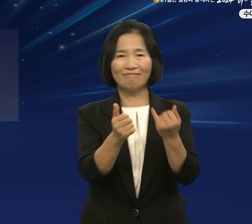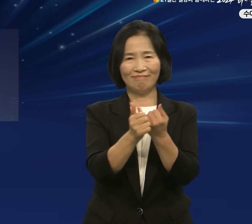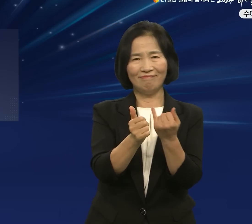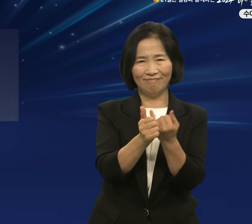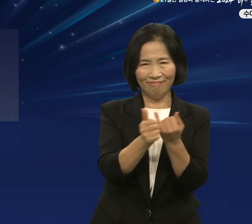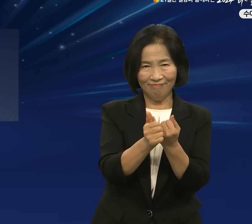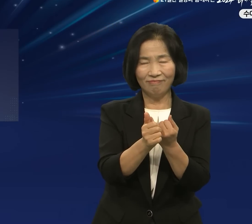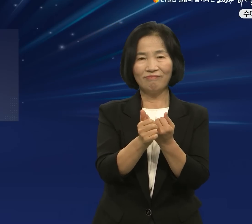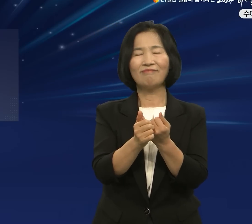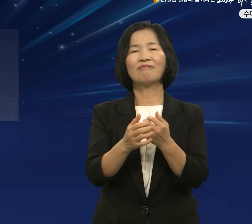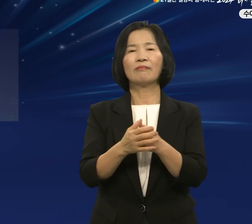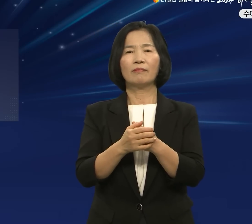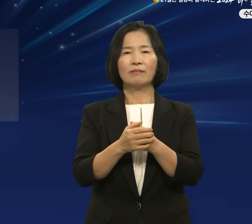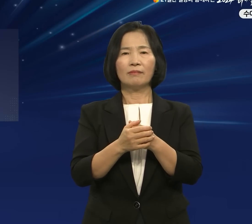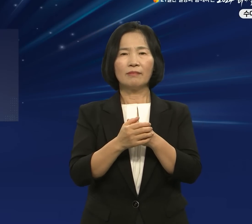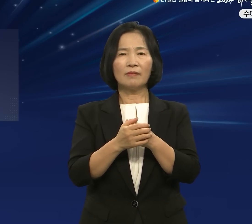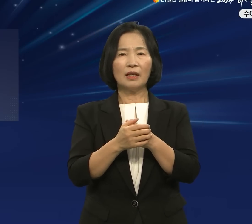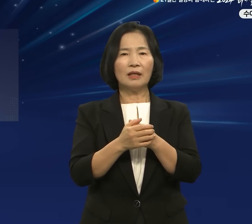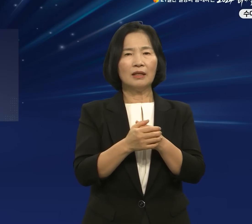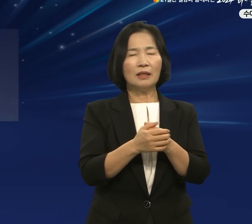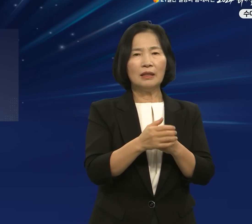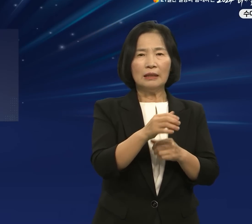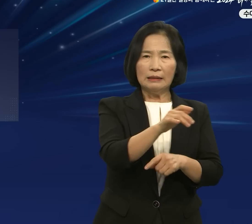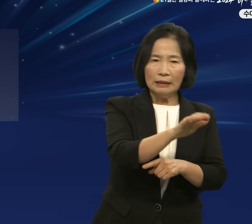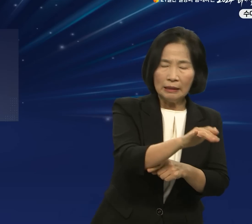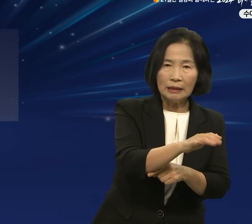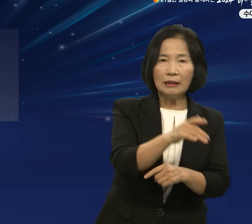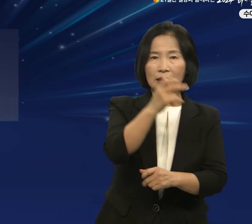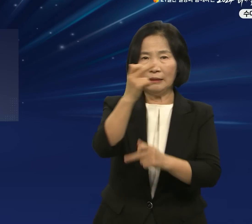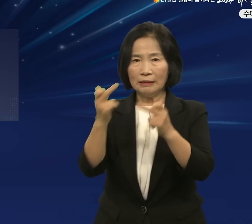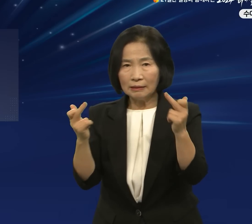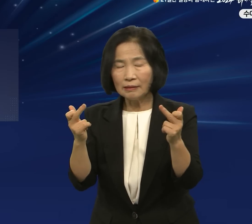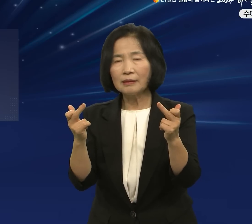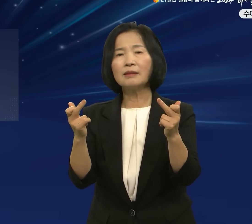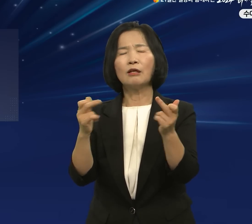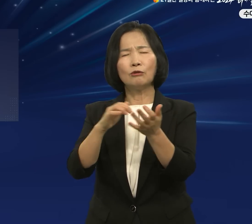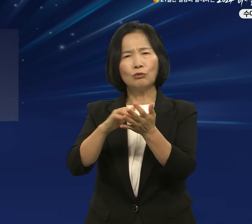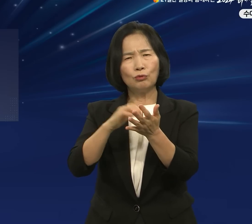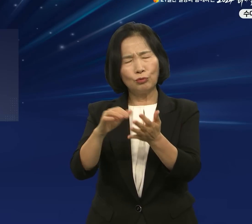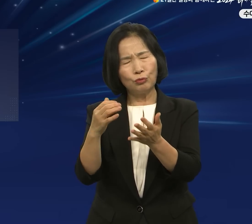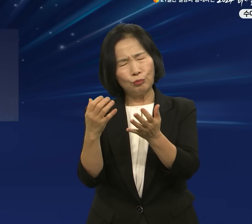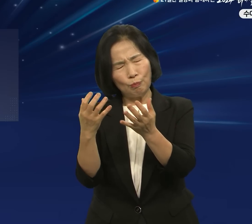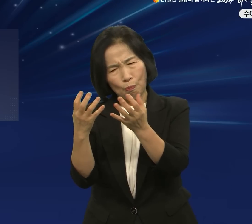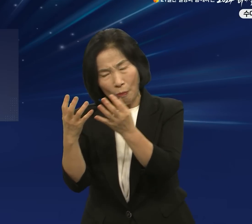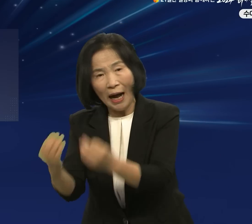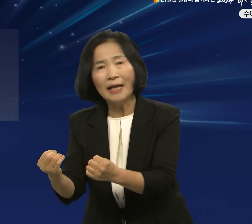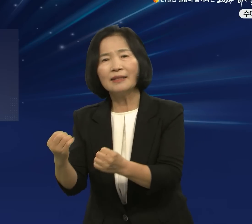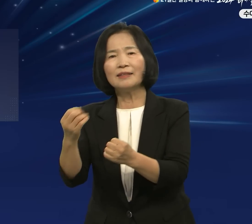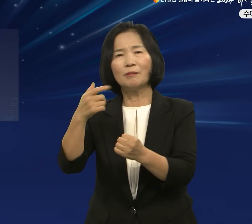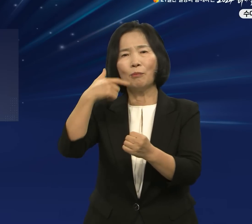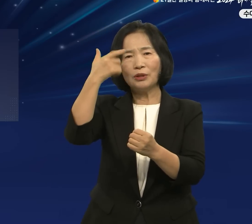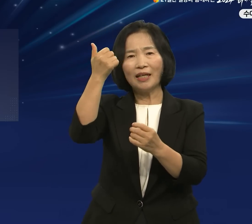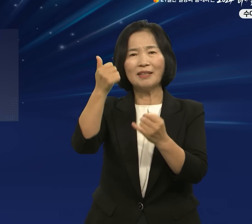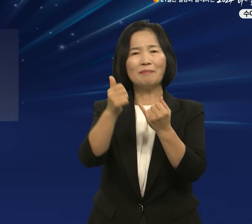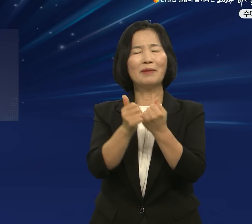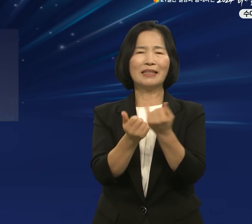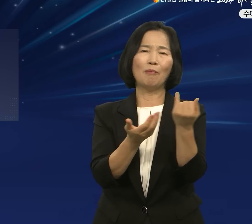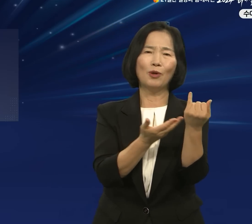도시교척교회 그리고 농어산촌교회 수많은 이런 사모님들이